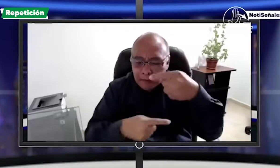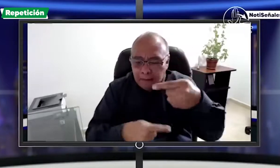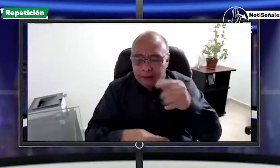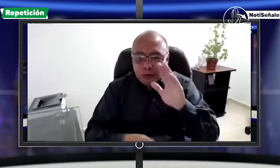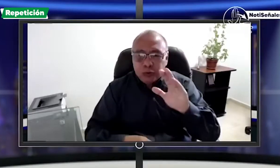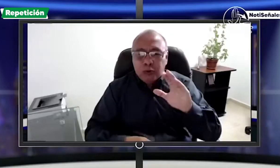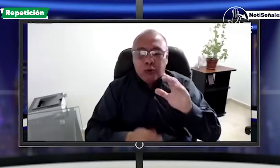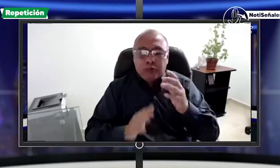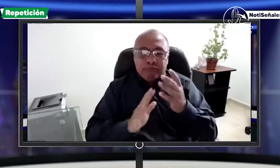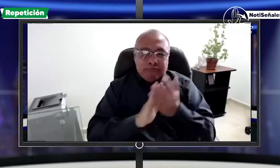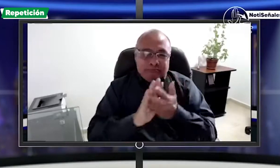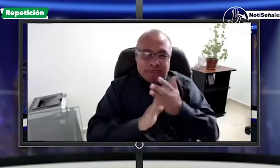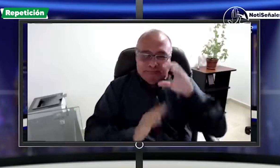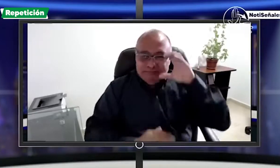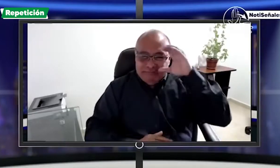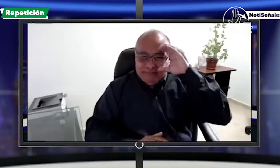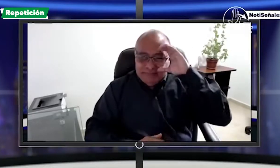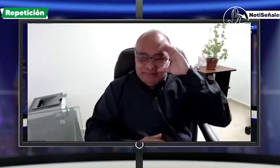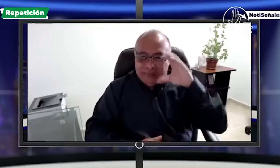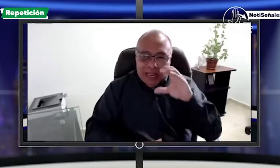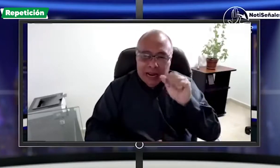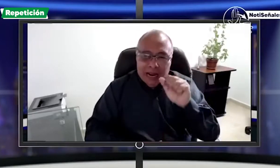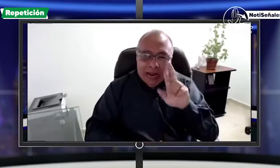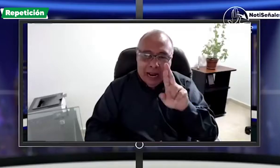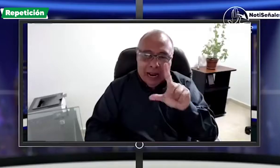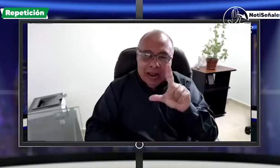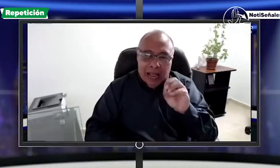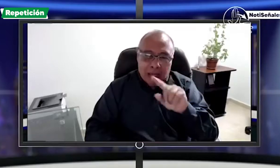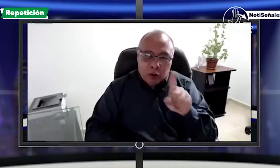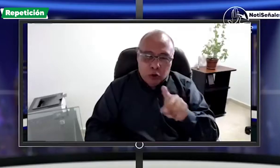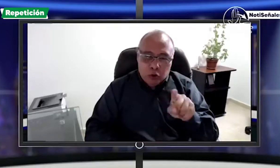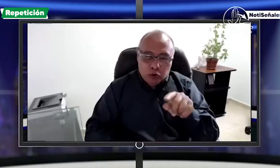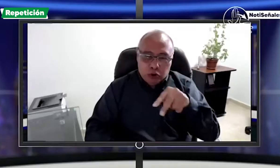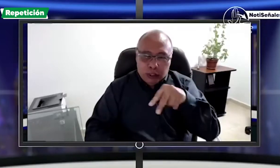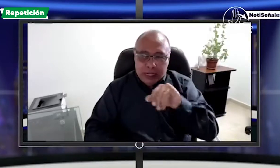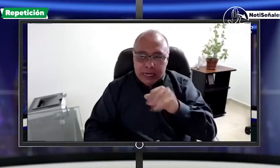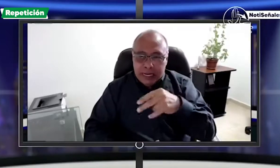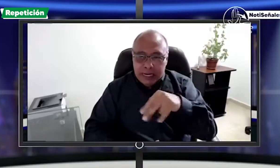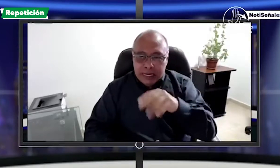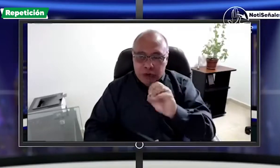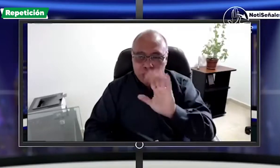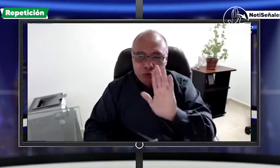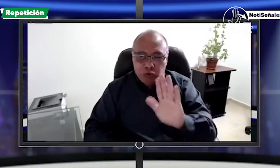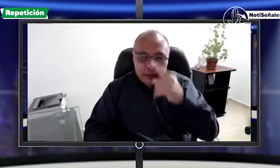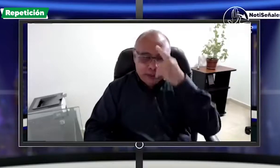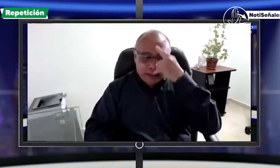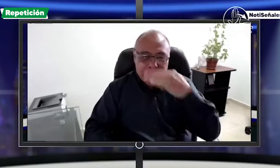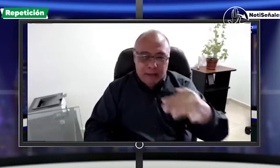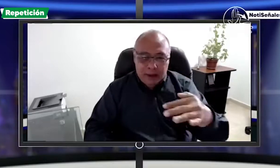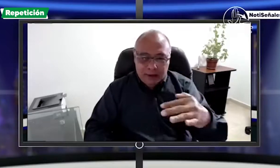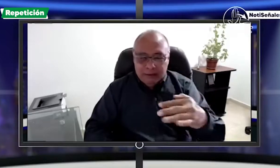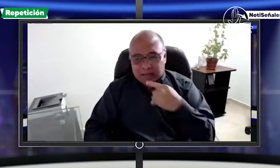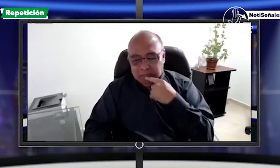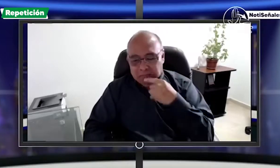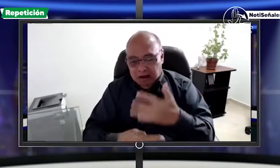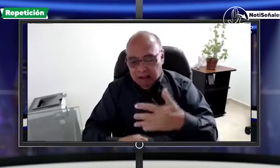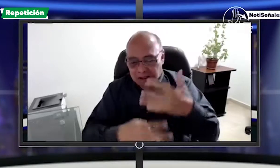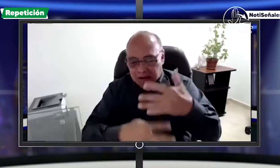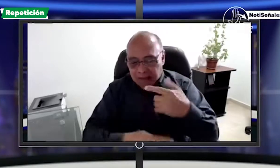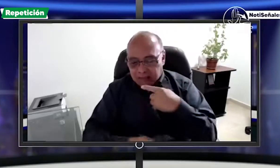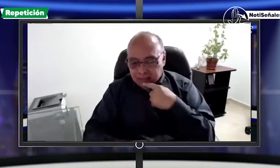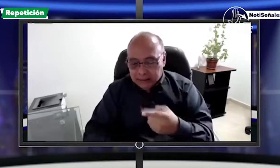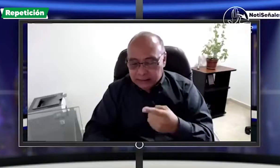Sobre Las Personas Sordas O Los Paradigmas Quiero También Dar Hablar Acerca De Un Comentario Que